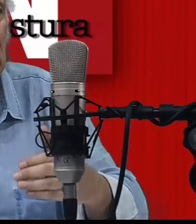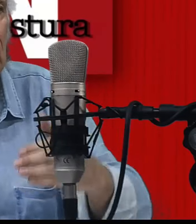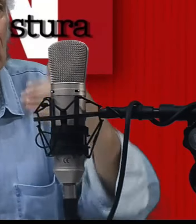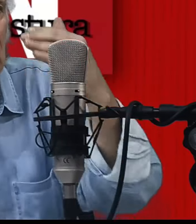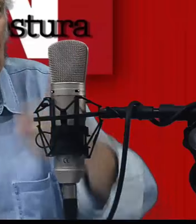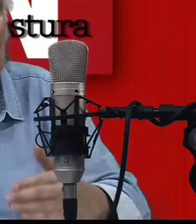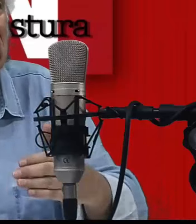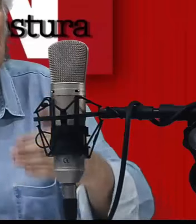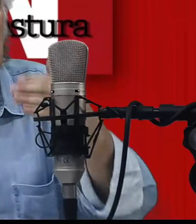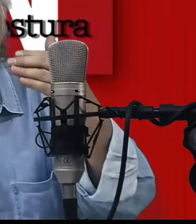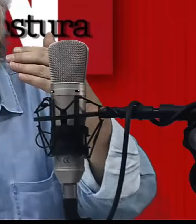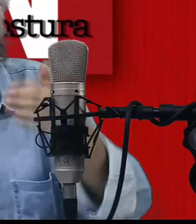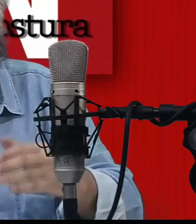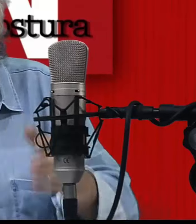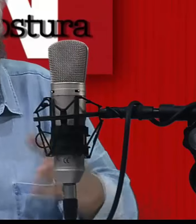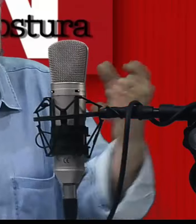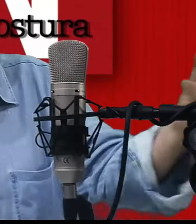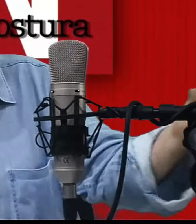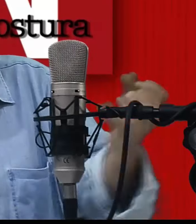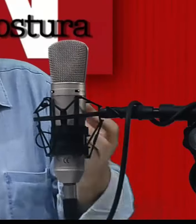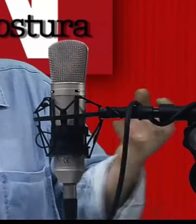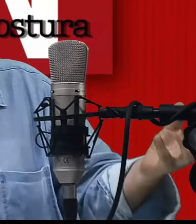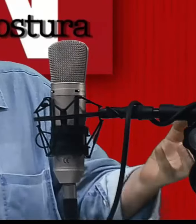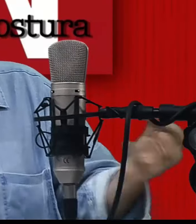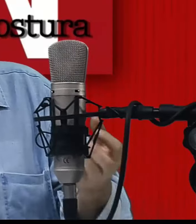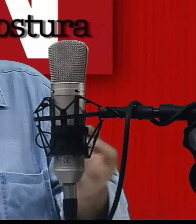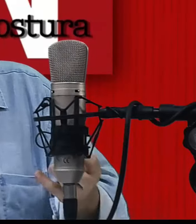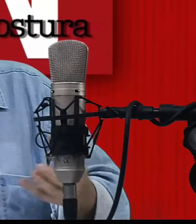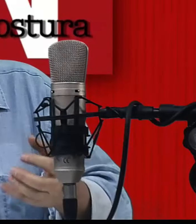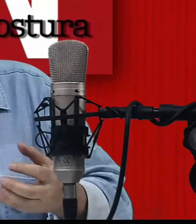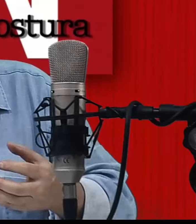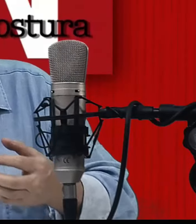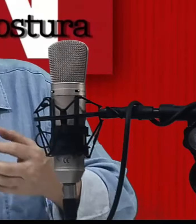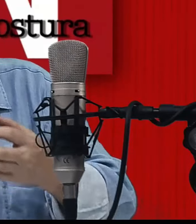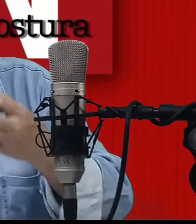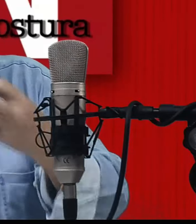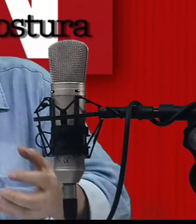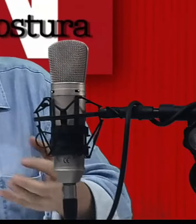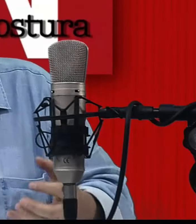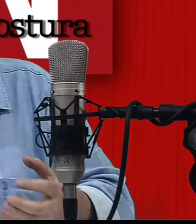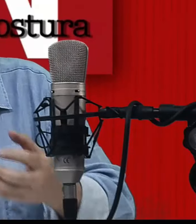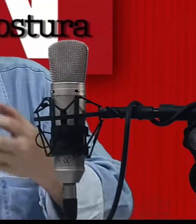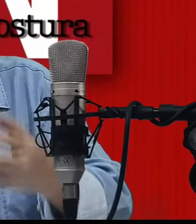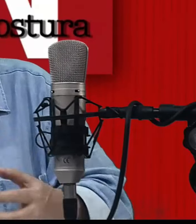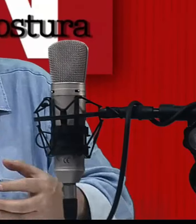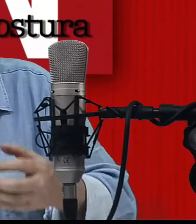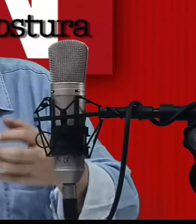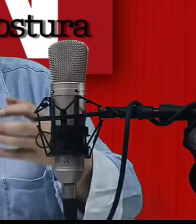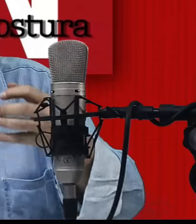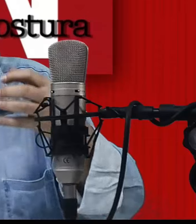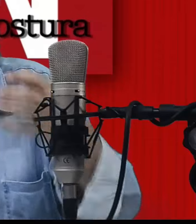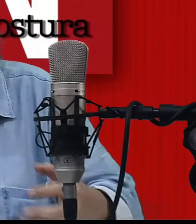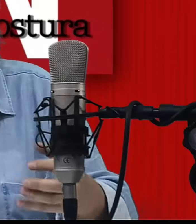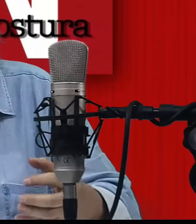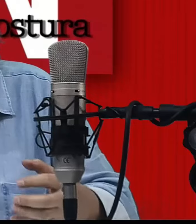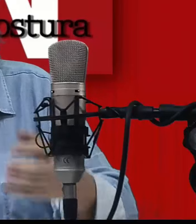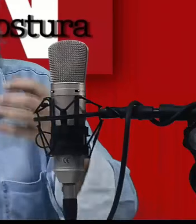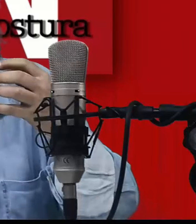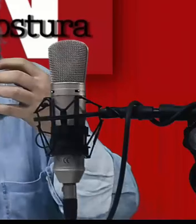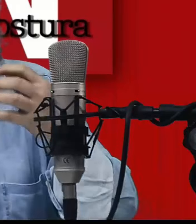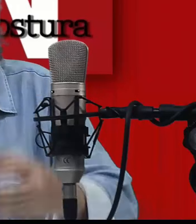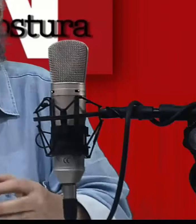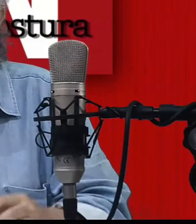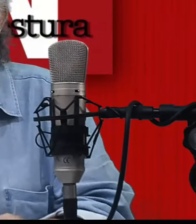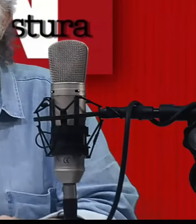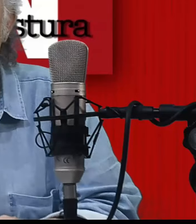hacer un discurso coherente, un discurso que resuma el tipo de periodismo que hago, la crítica que